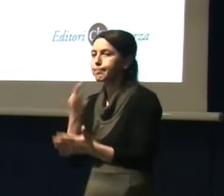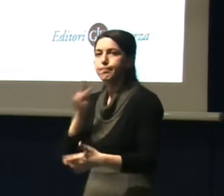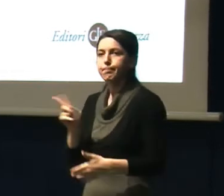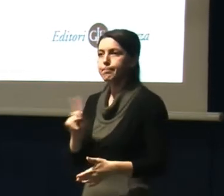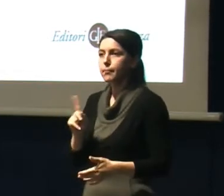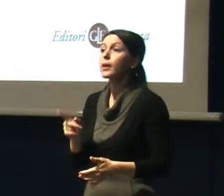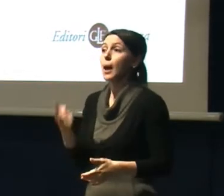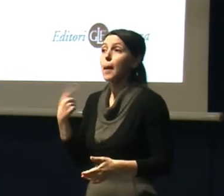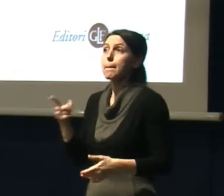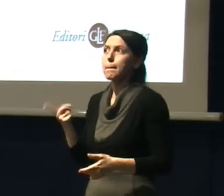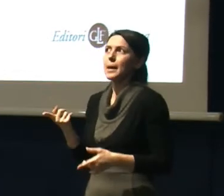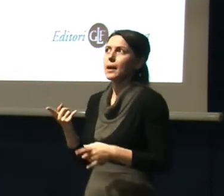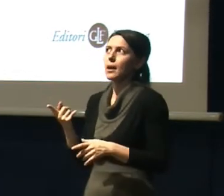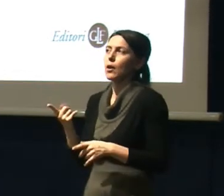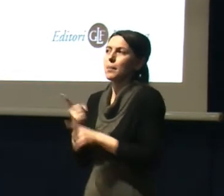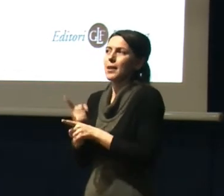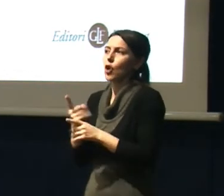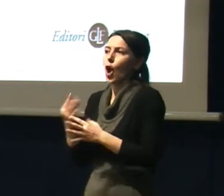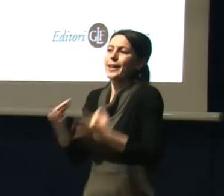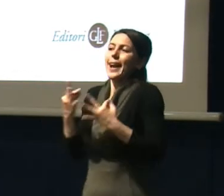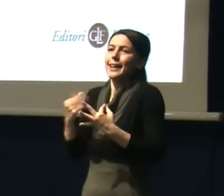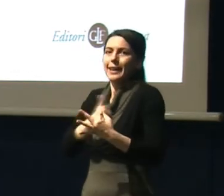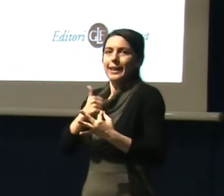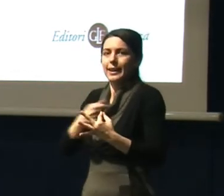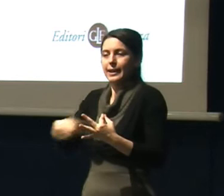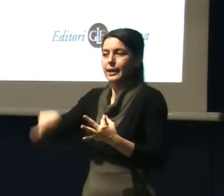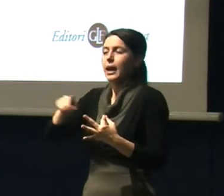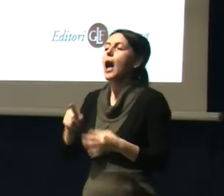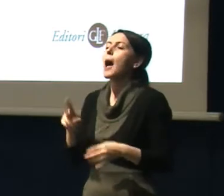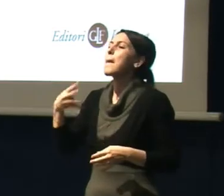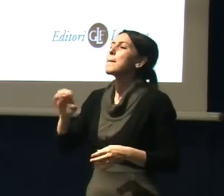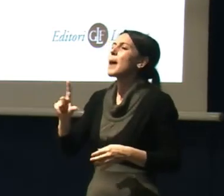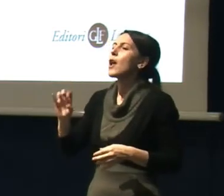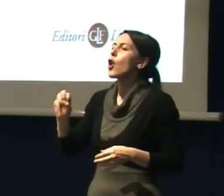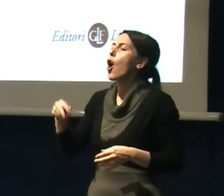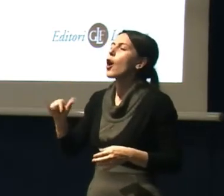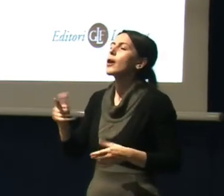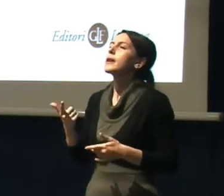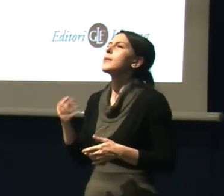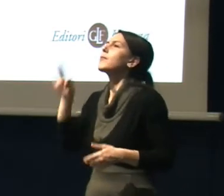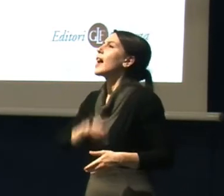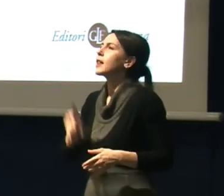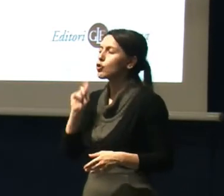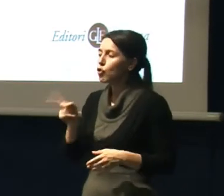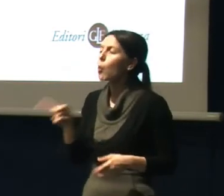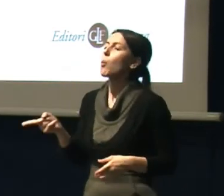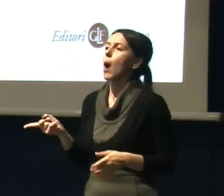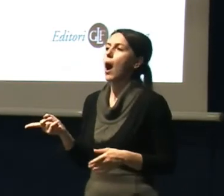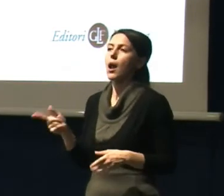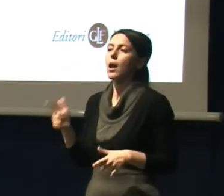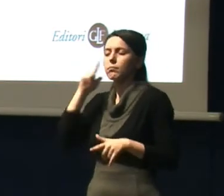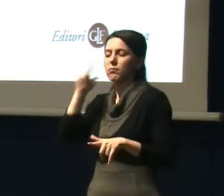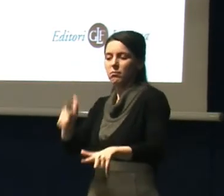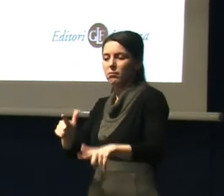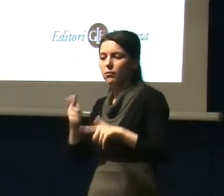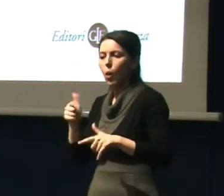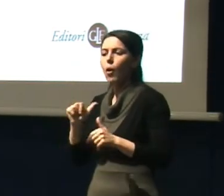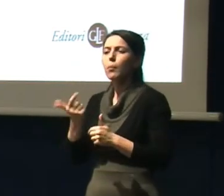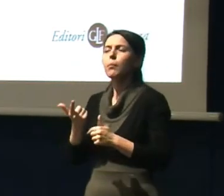dobbiamo imparare a far la vittoria meloni al vantaggio di mantenere una lucida e di mantenere un distacco